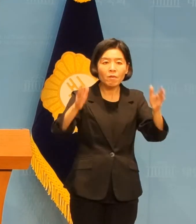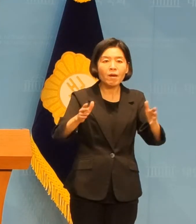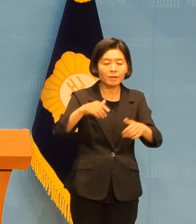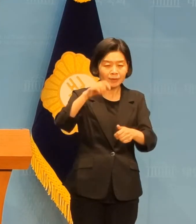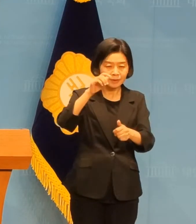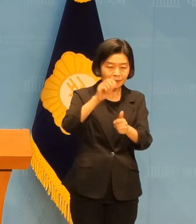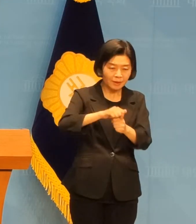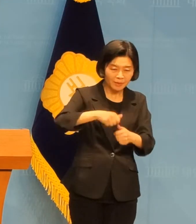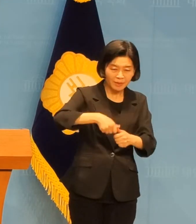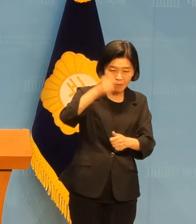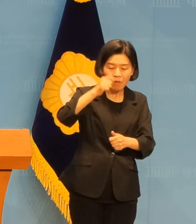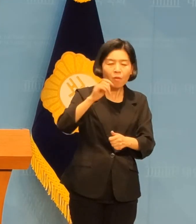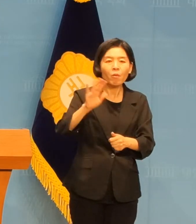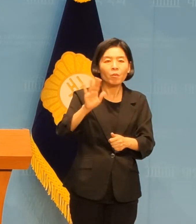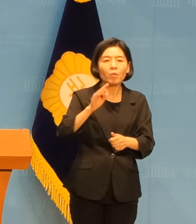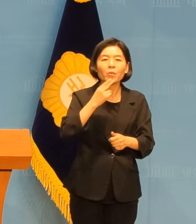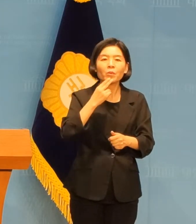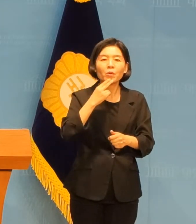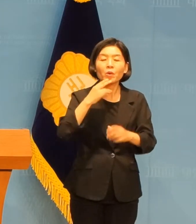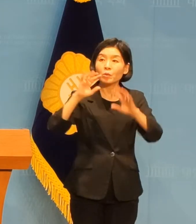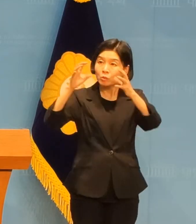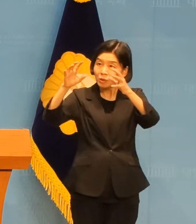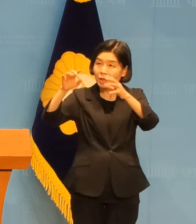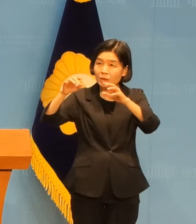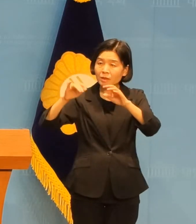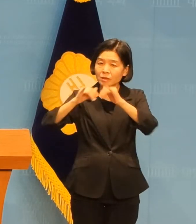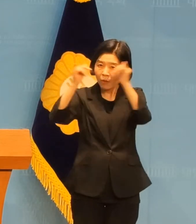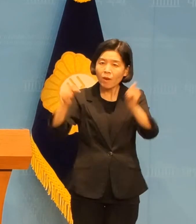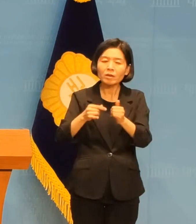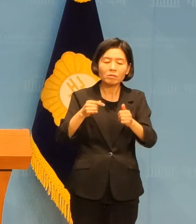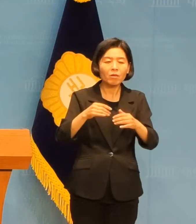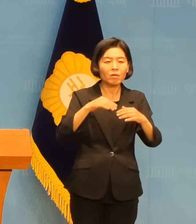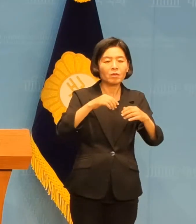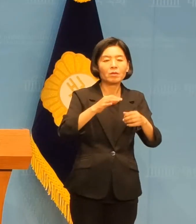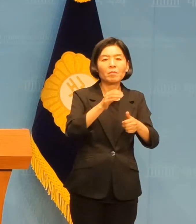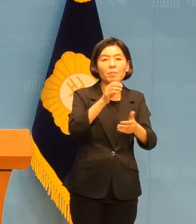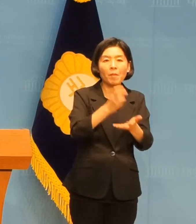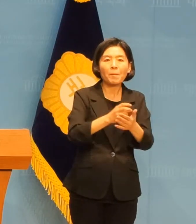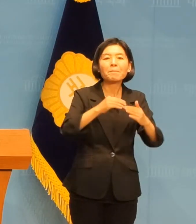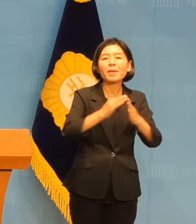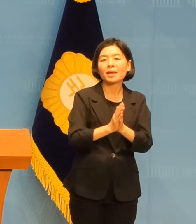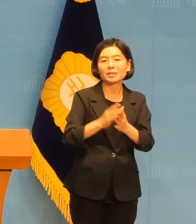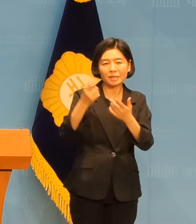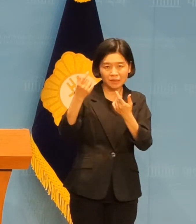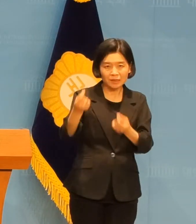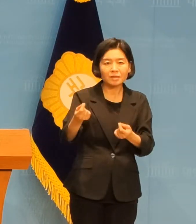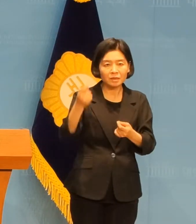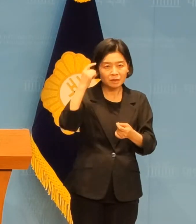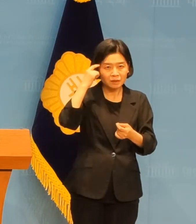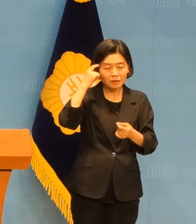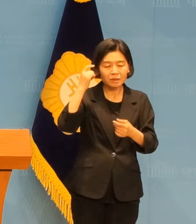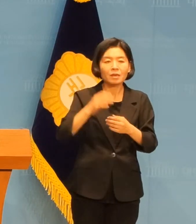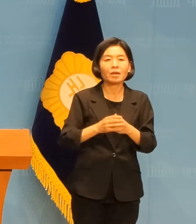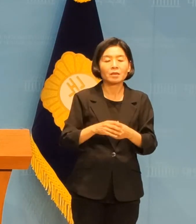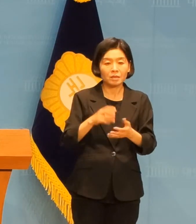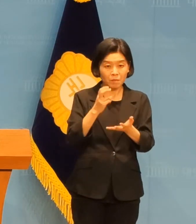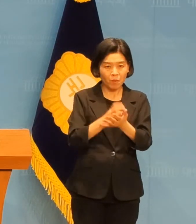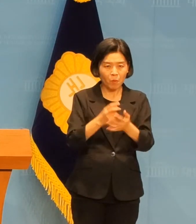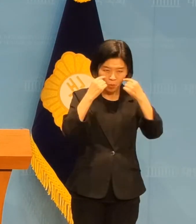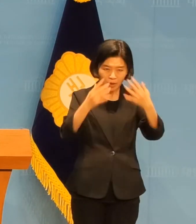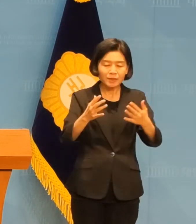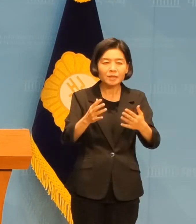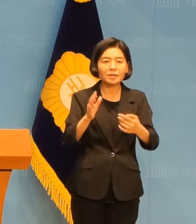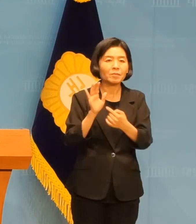않아 국제사회에서 사실상 폐지국으로 분류되고 있습니다. 이제는 법적으로도 명확히 폐지를 선언해야